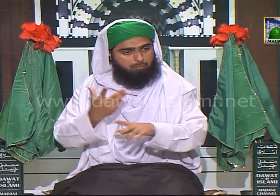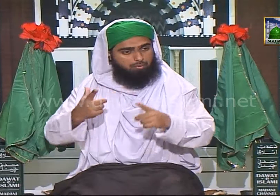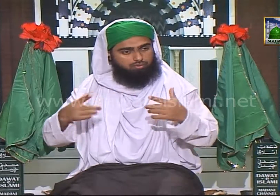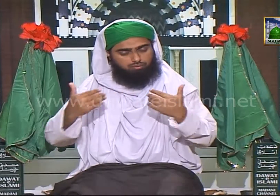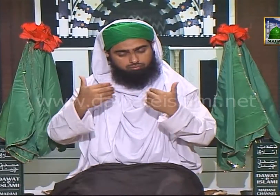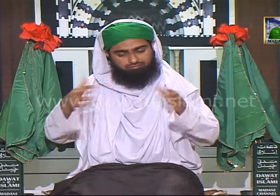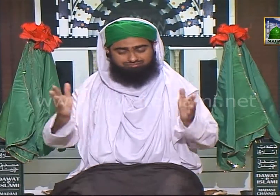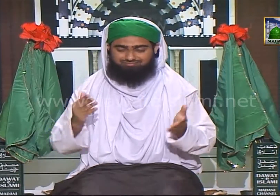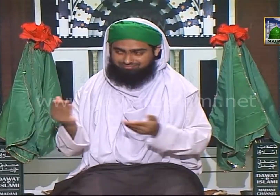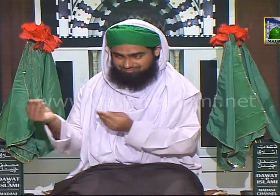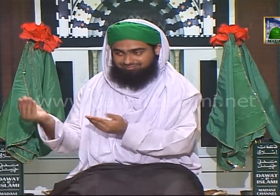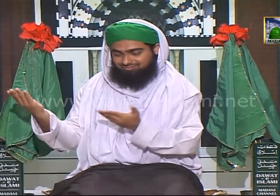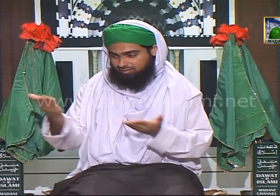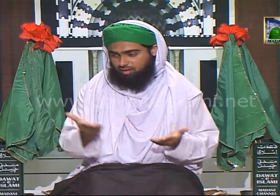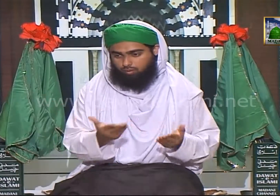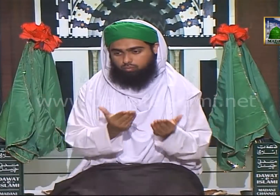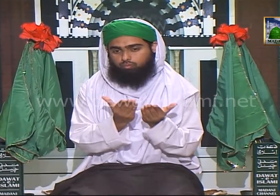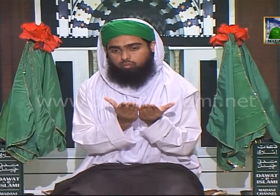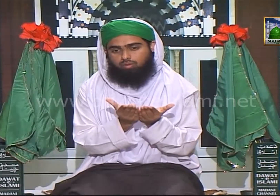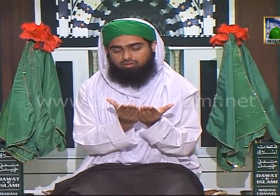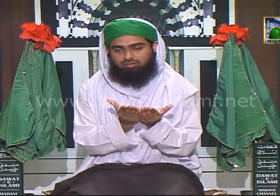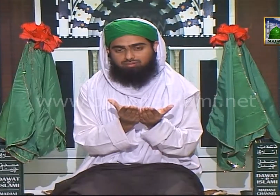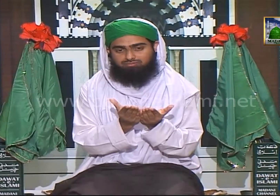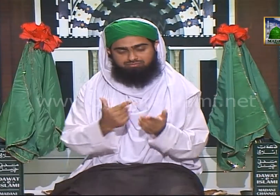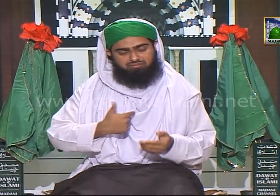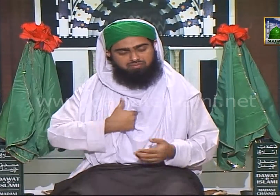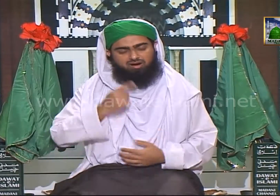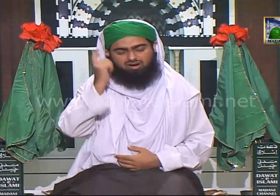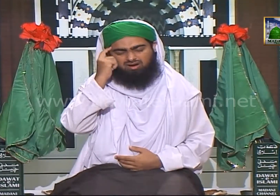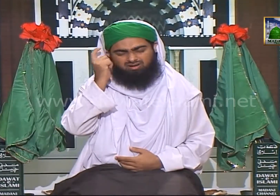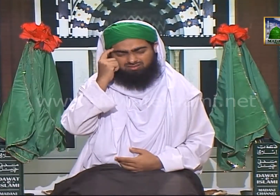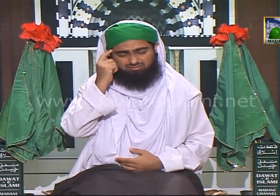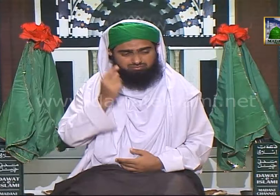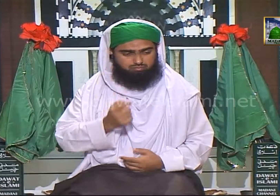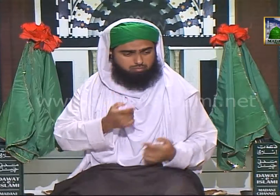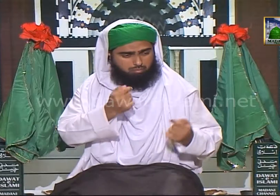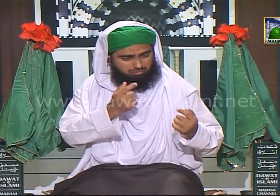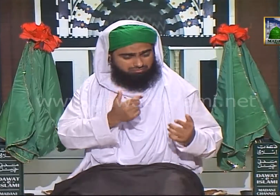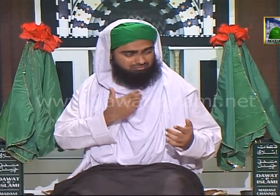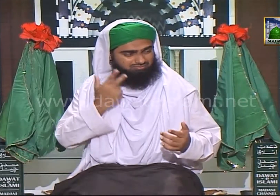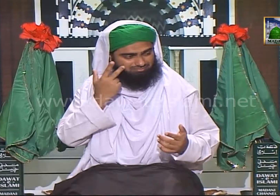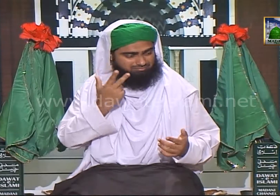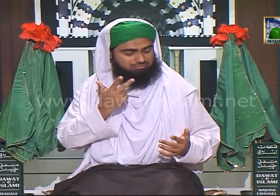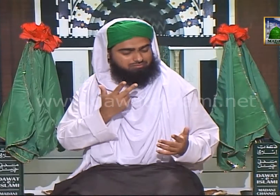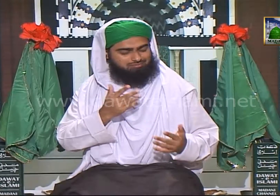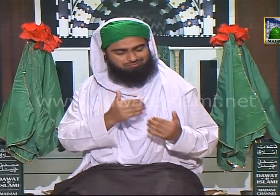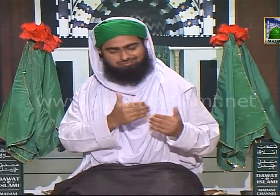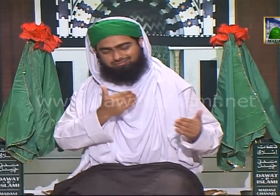دیں۔ تو میں تو ایک میرا عجیب ذہن ہے، مالداروں سے مرعوب کم ہوتا ہوں، مالداروں کے آگے میری پھرتی ہے تو مال کی